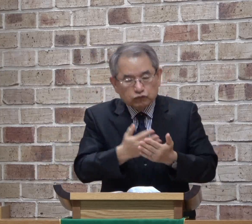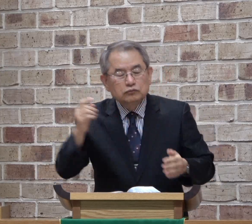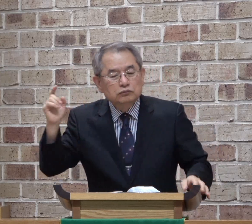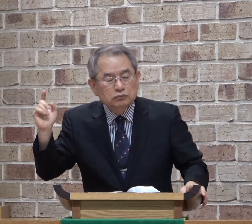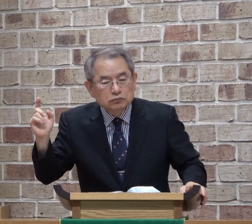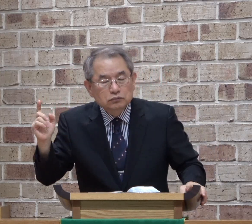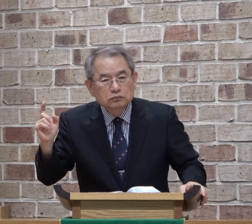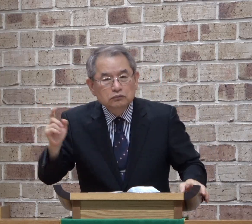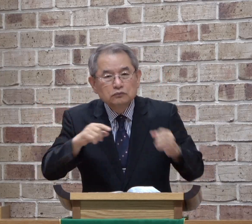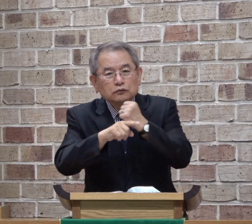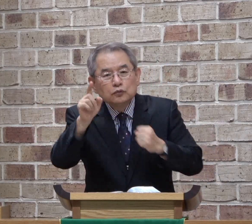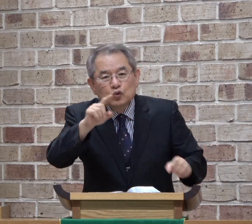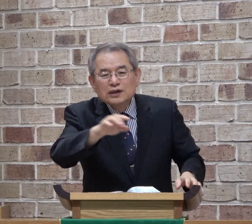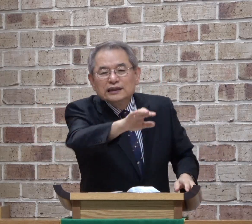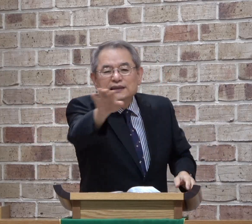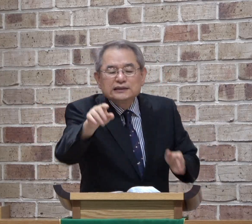굉장히 귀한 말씀입니다.